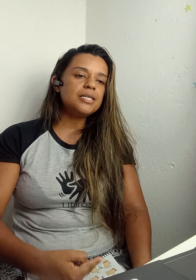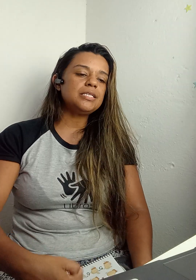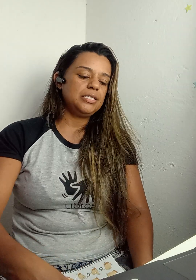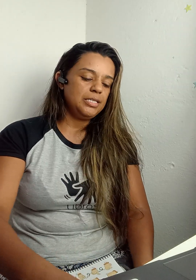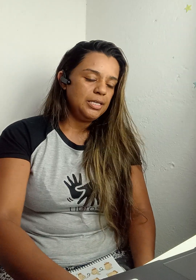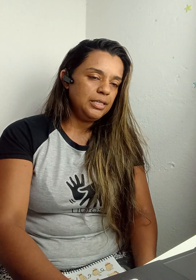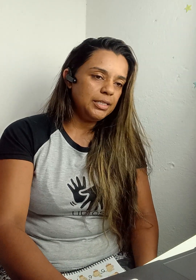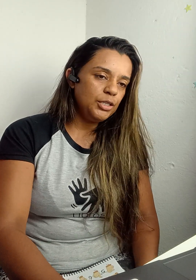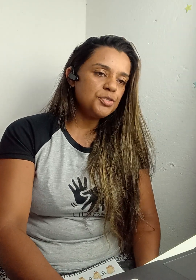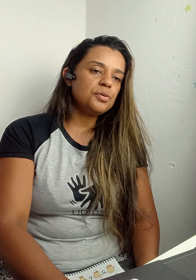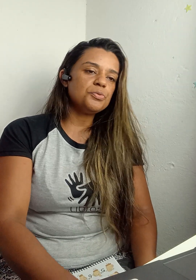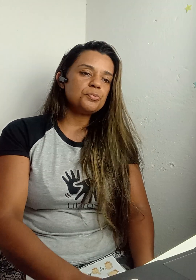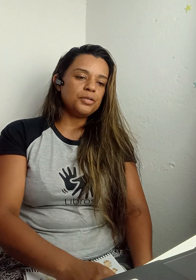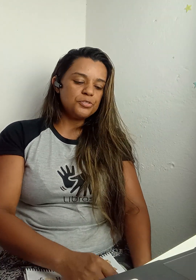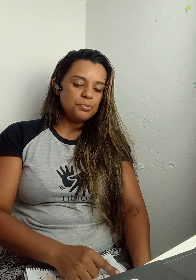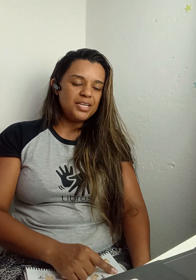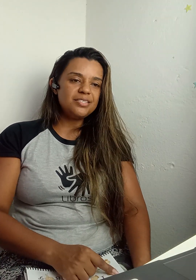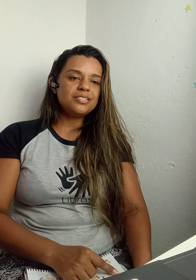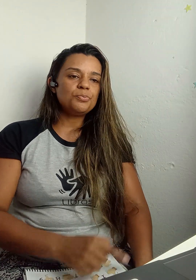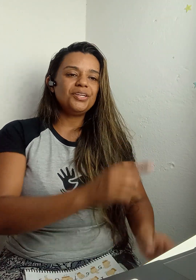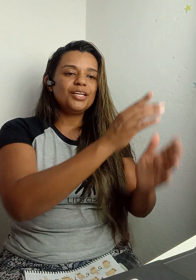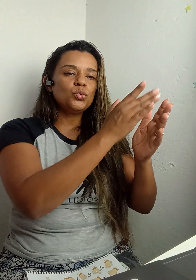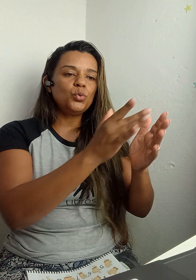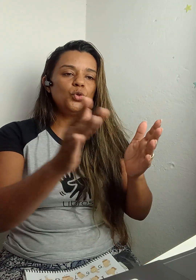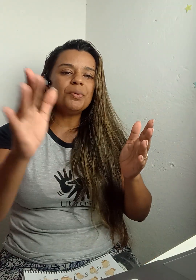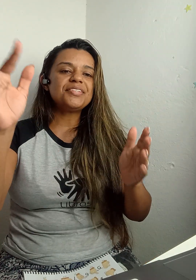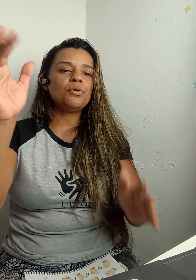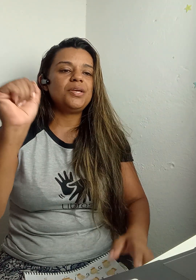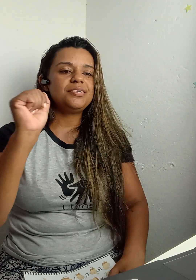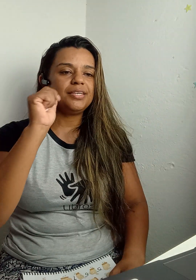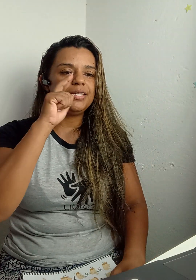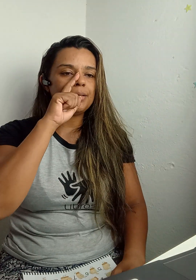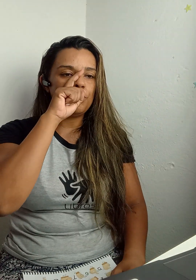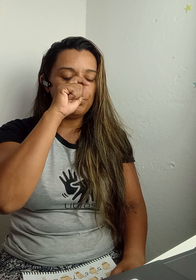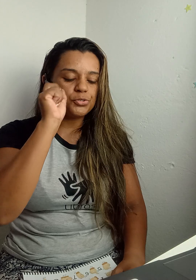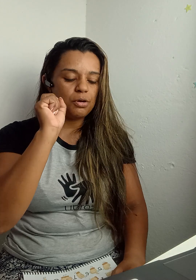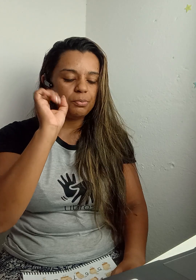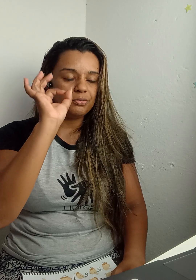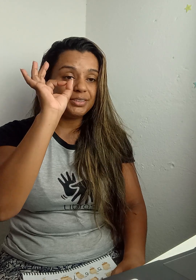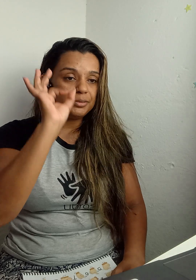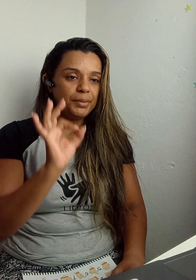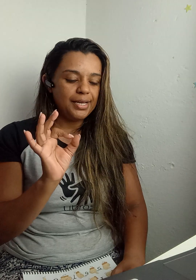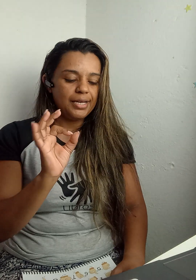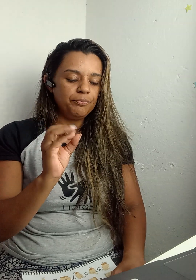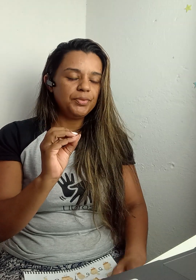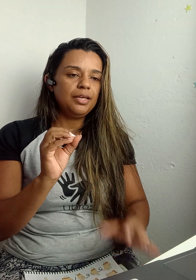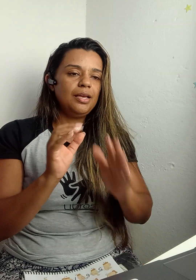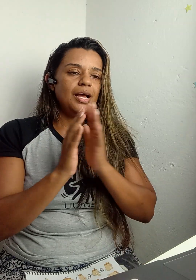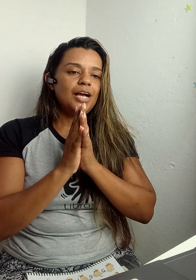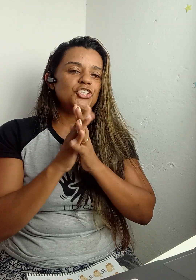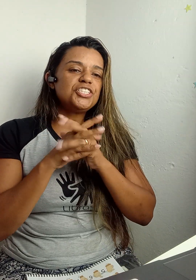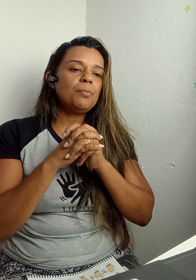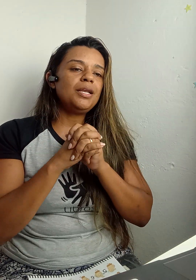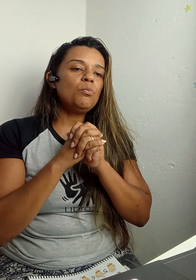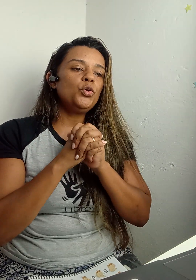semana. E aí nós vamos para os meses, porque é tudo uma sequência aqui, tá bom, pessoal? Para vocês pegarem. A gente trabalha muito